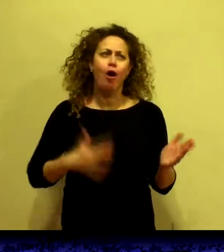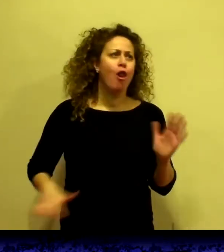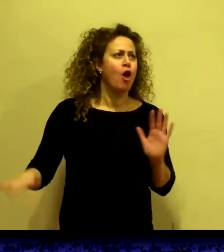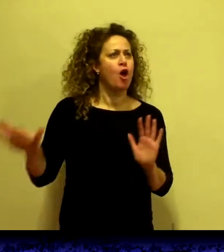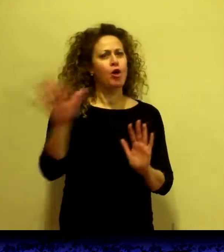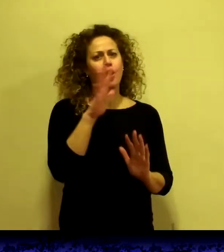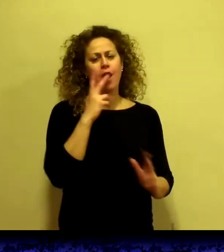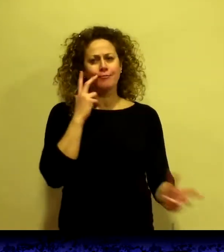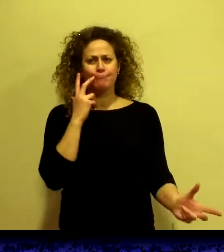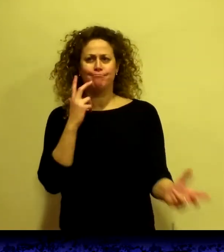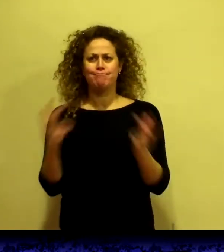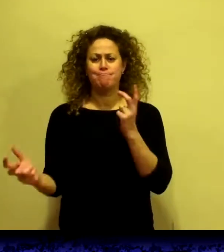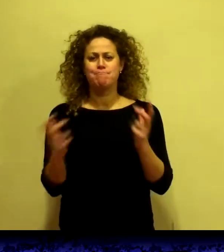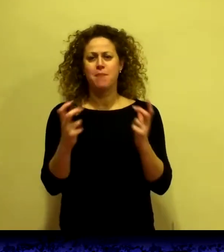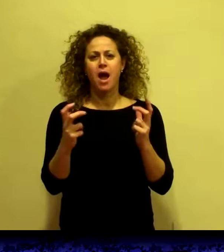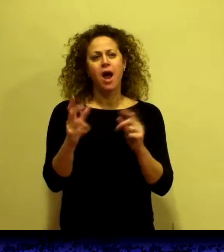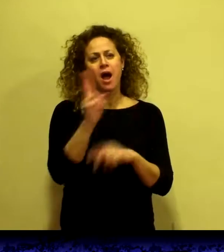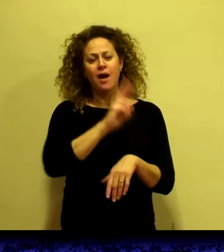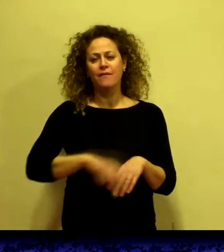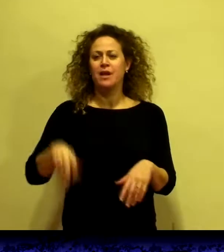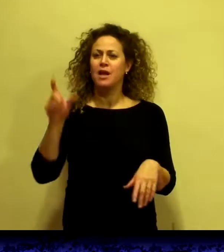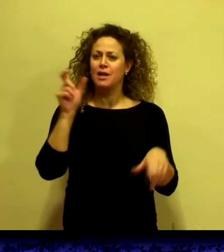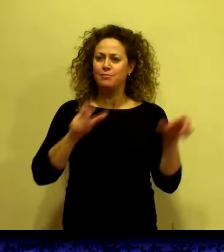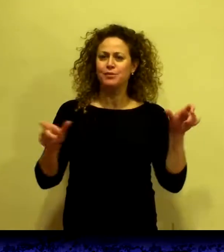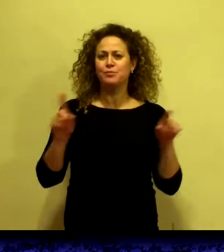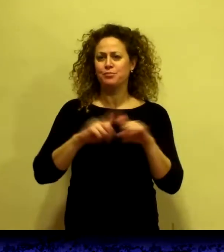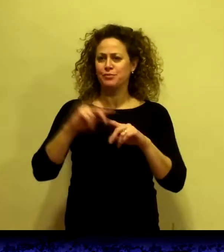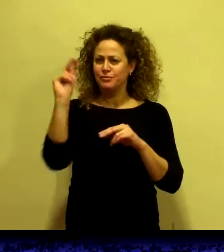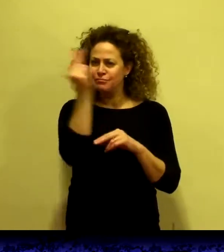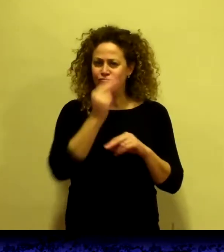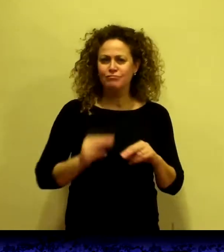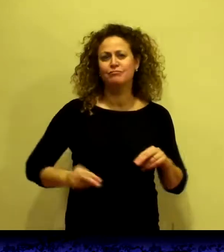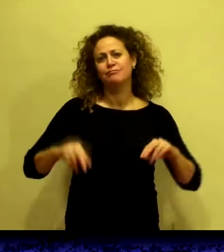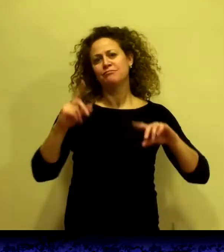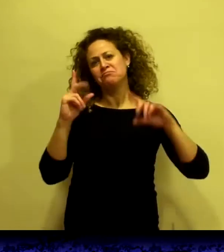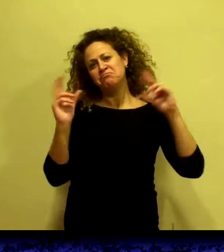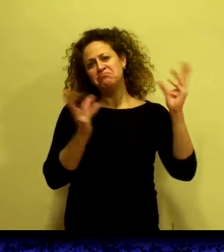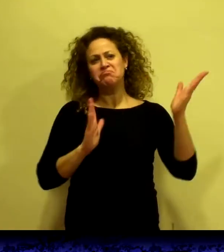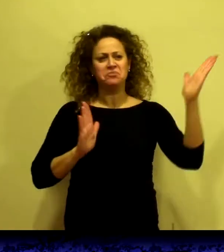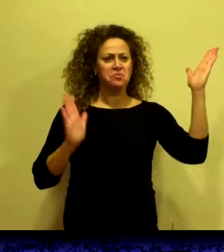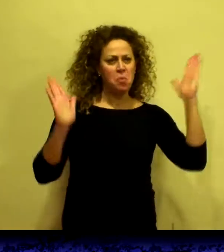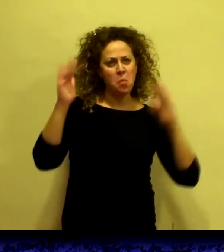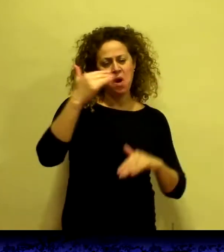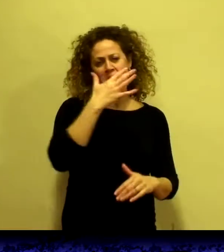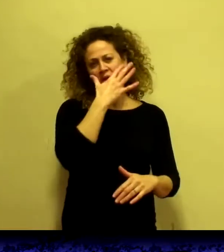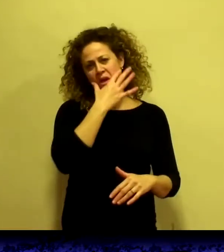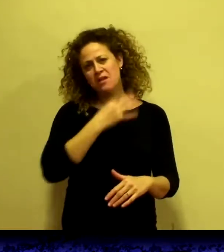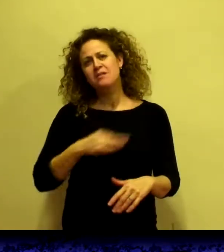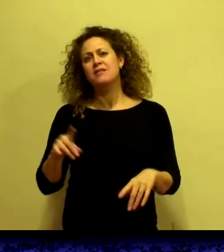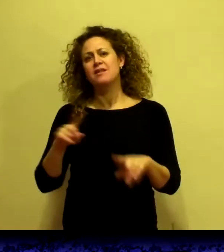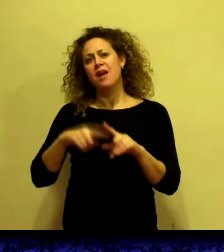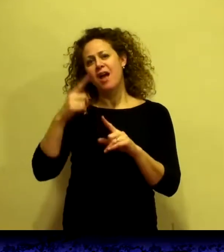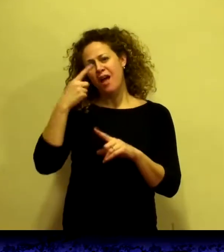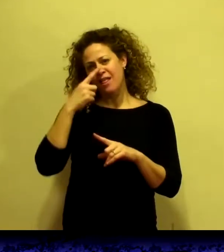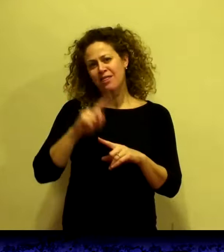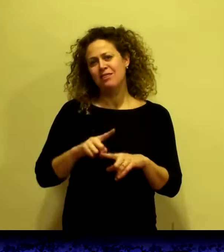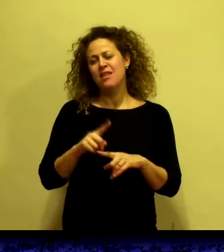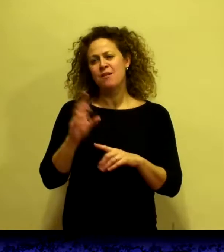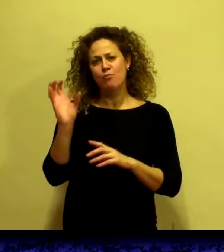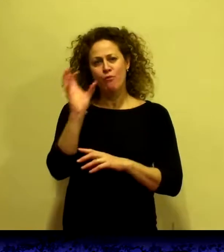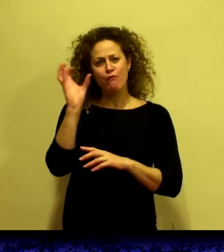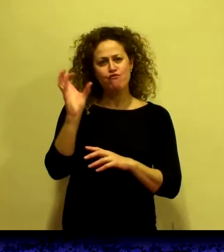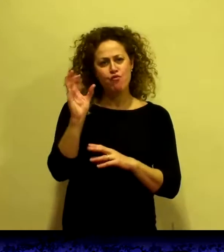accogliente, accattivante. Abbiamo anche decorato con insomma diversi quadri che si richiamano al mondo dei fumetti, dei